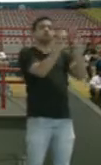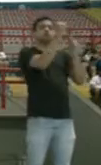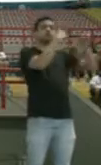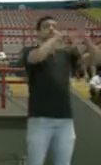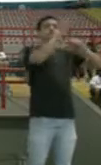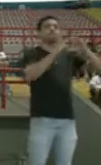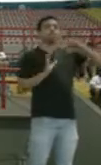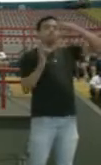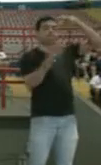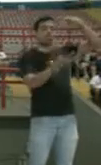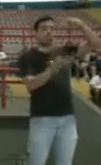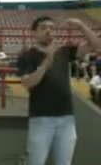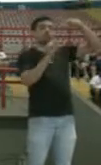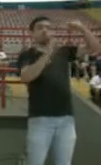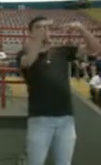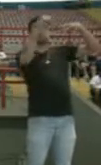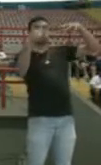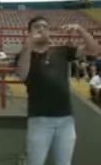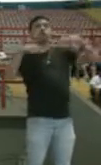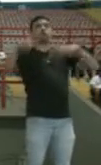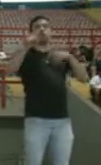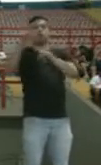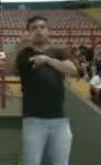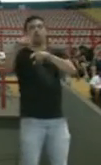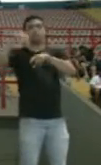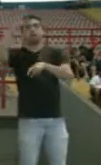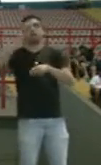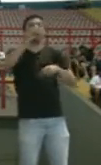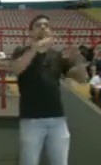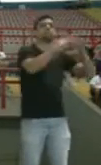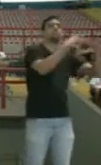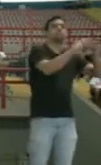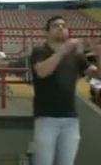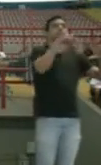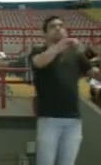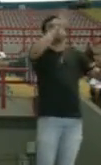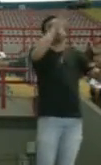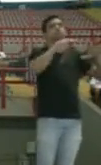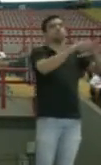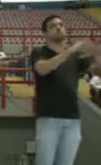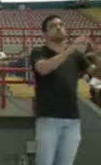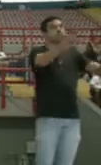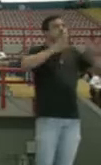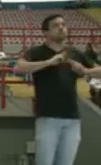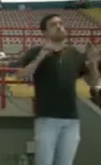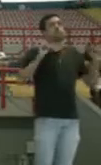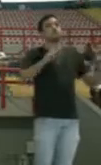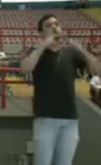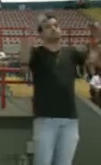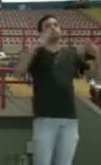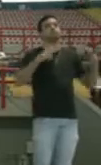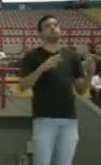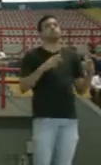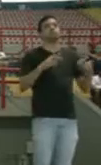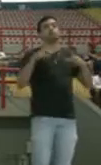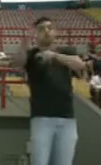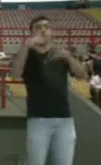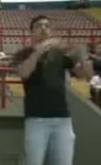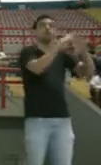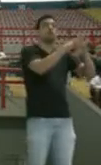fez com o mundo? Nos tornou mais rurais ou mais urbanos? Mais urbanos. Bora, meu irmão, falar, pode gritar. Mais rural ou